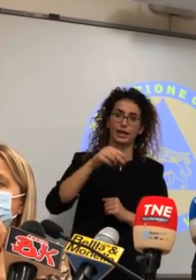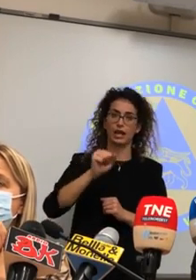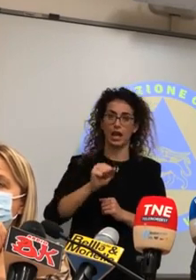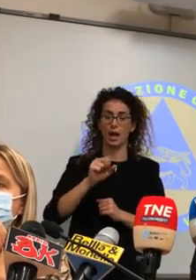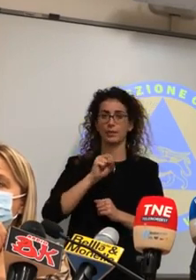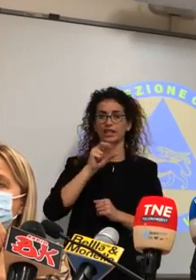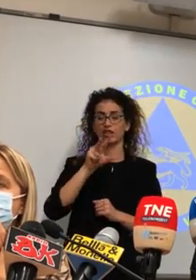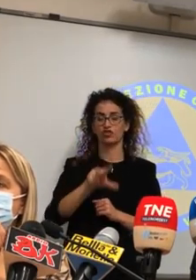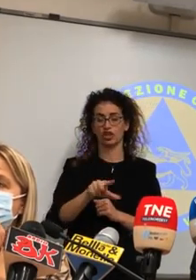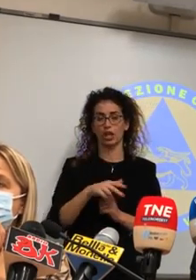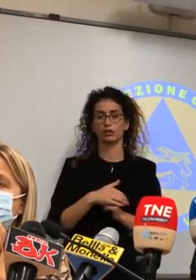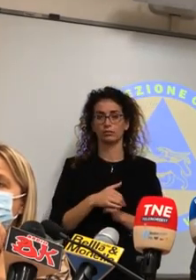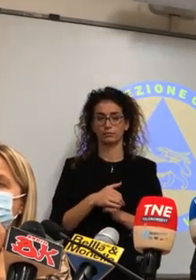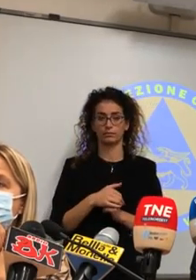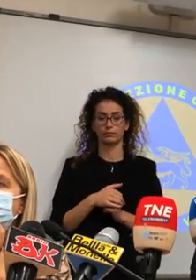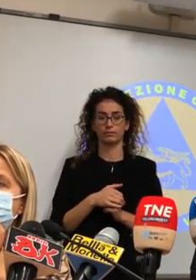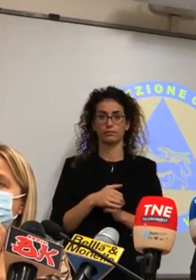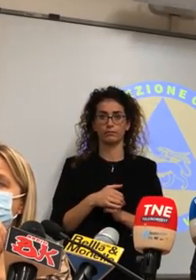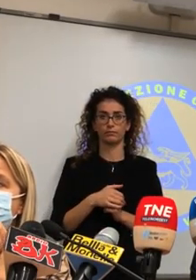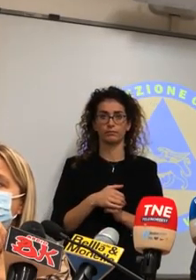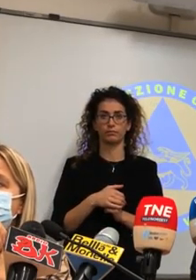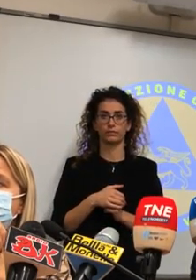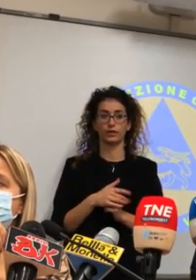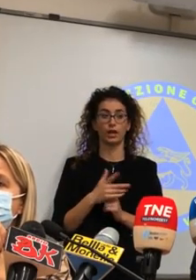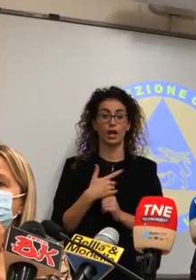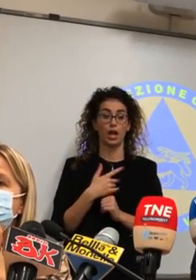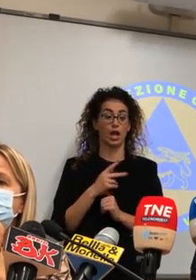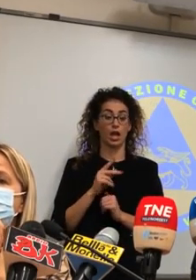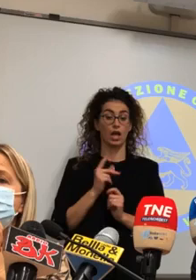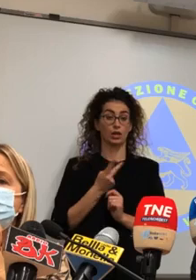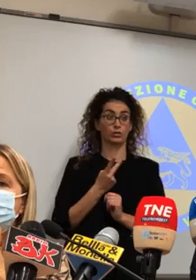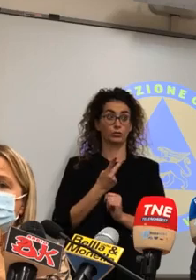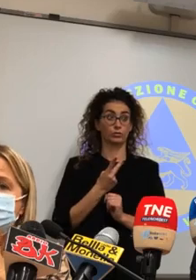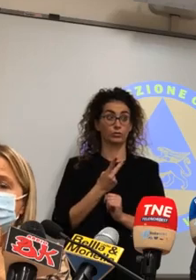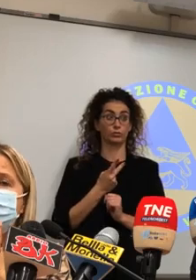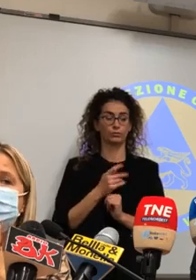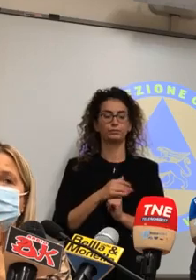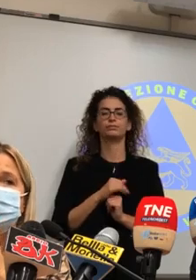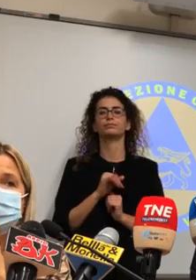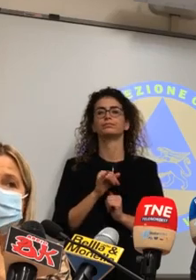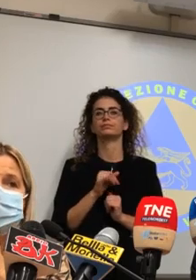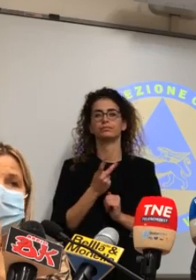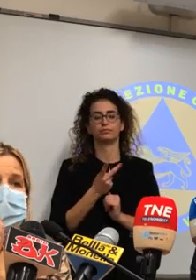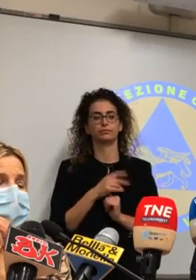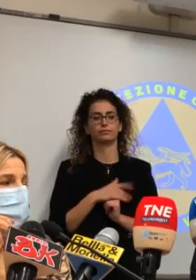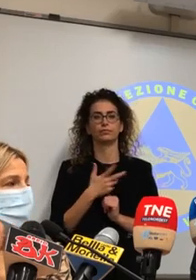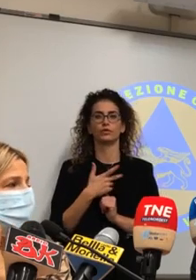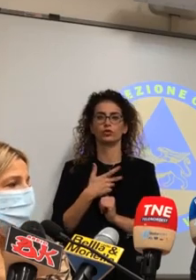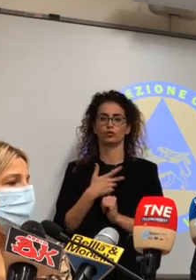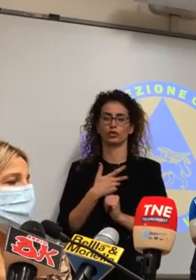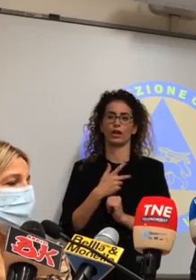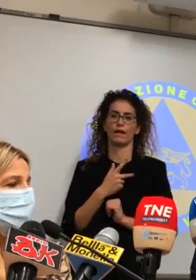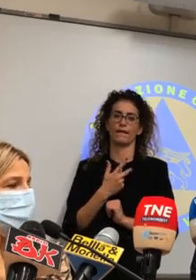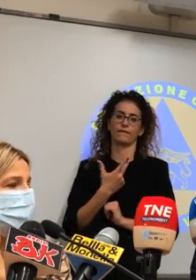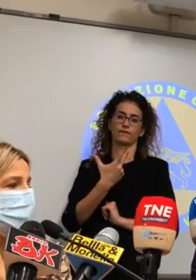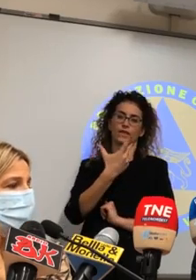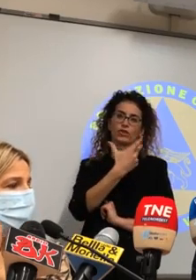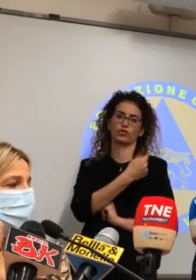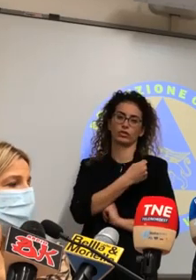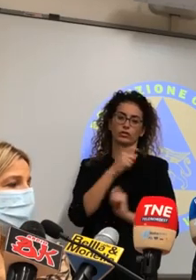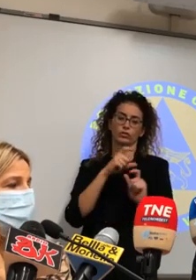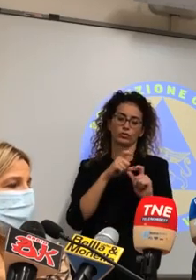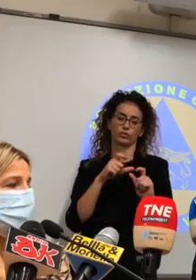gli RNA messaggeri, cioè non... In tutti e due i casi. Quindi si fa una vaccinazione eterologa.